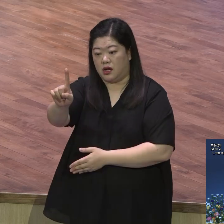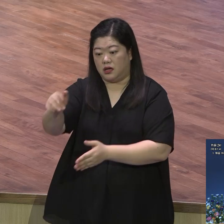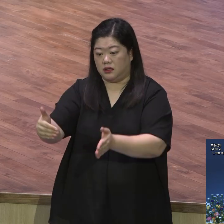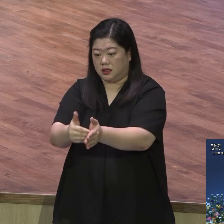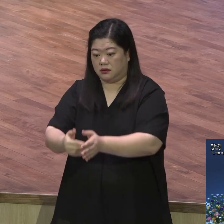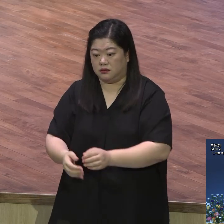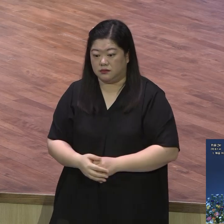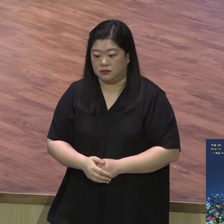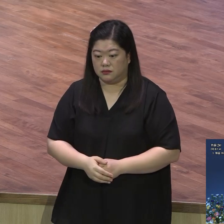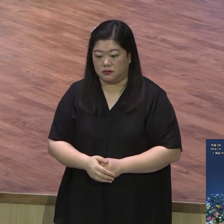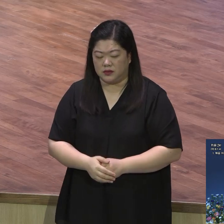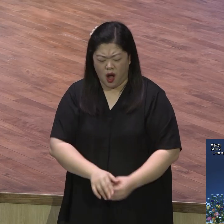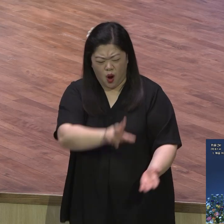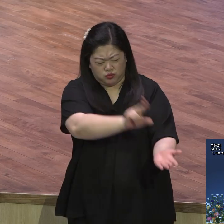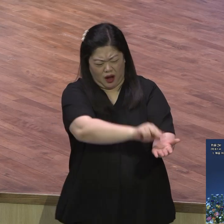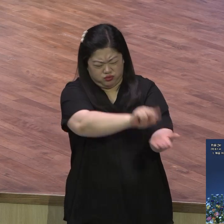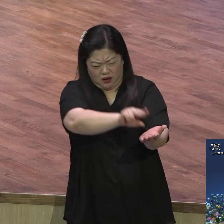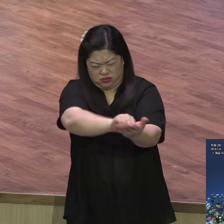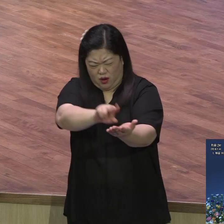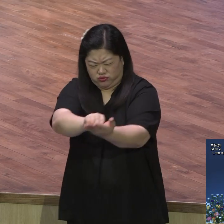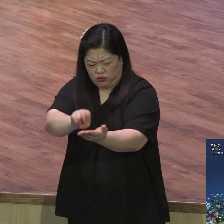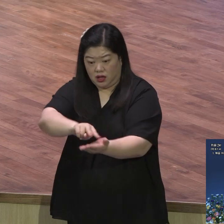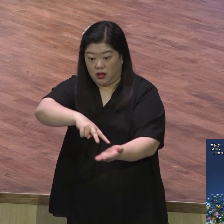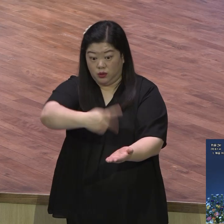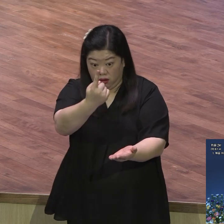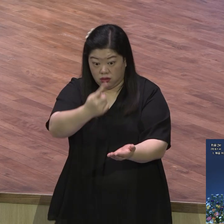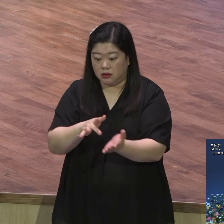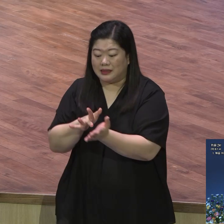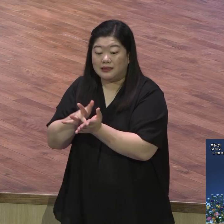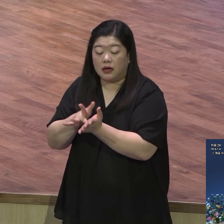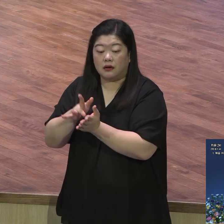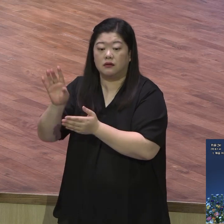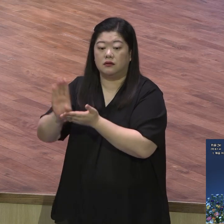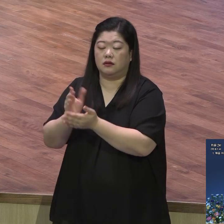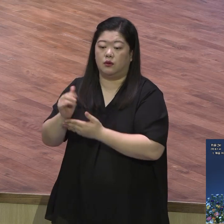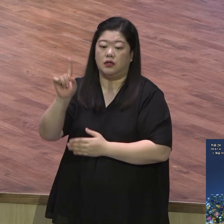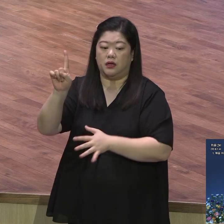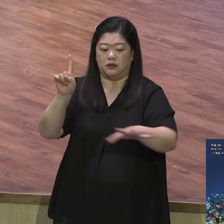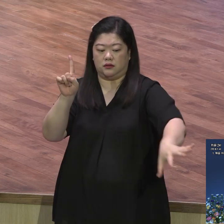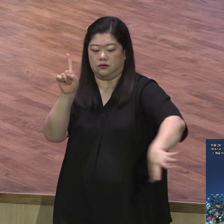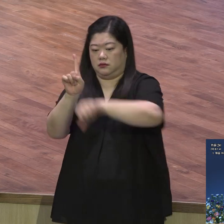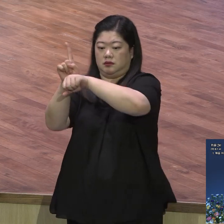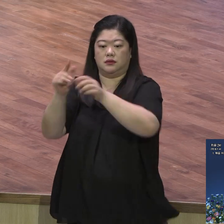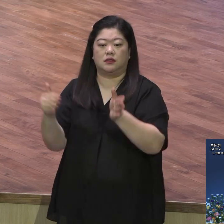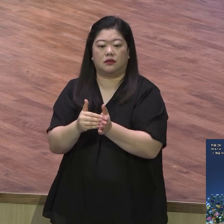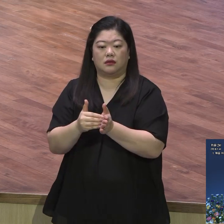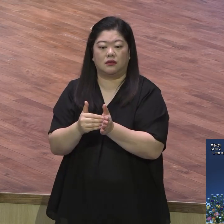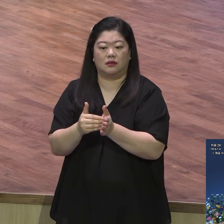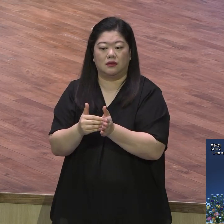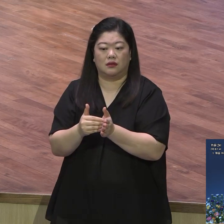선포되는 그 현장에 치유와 회복이 일어나게 되어 있다.